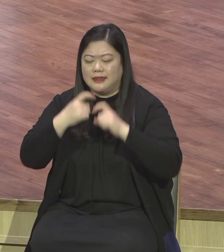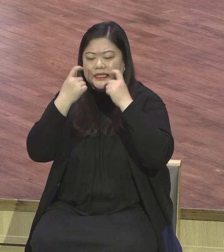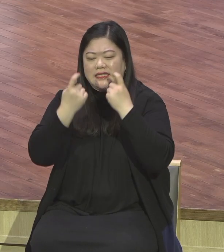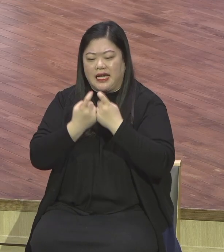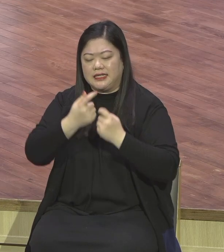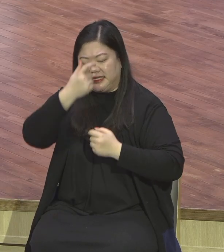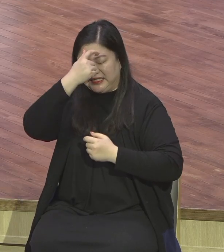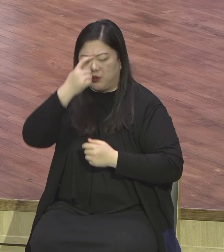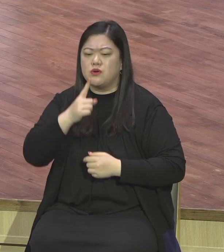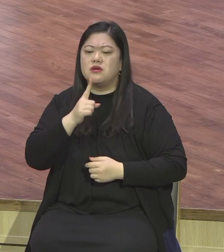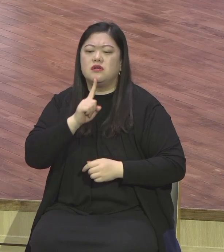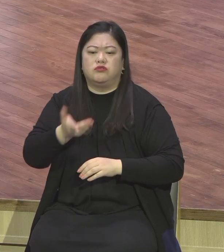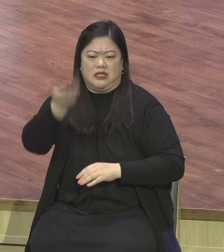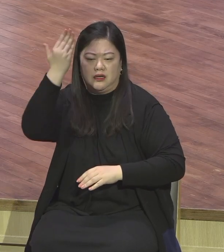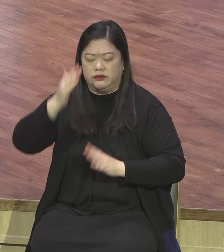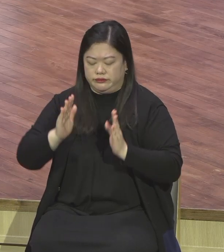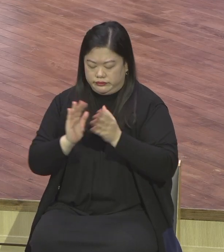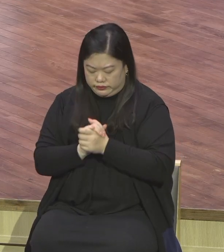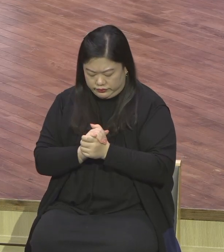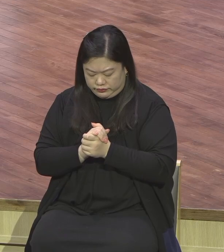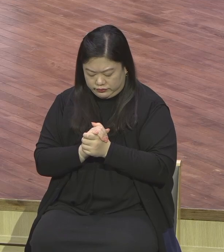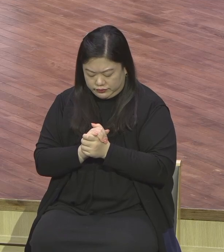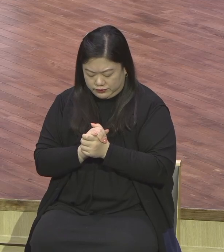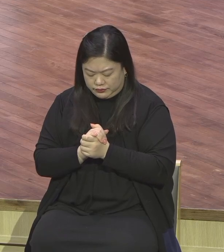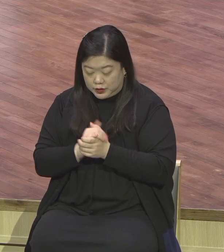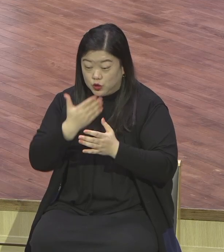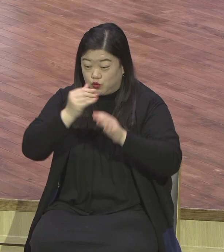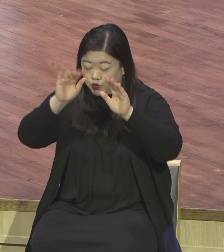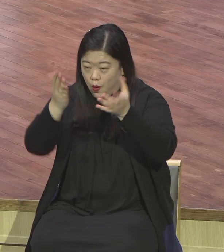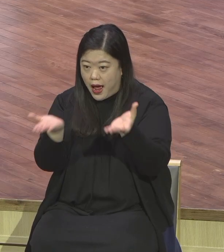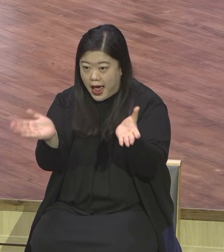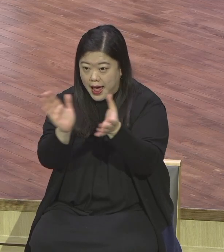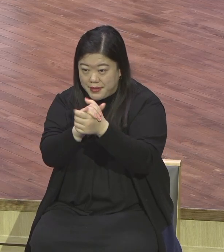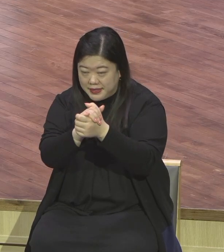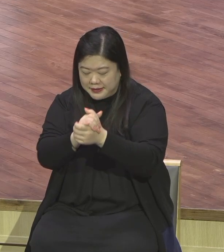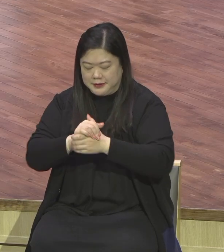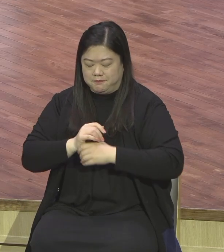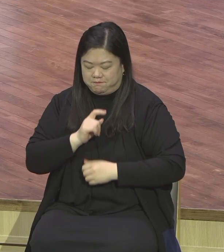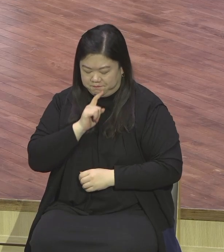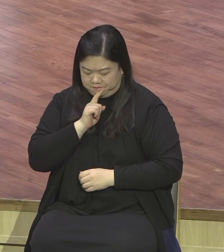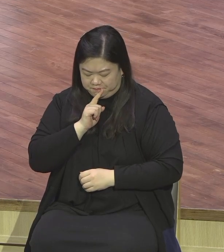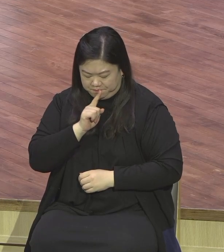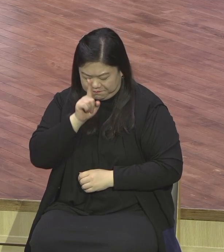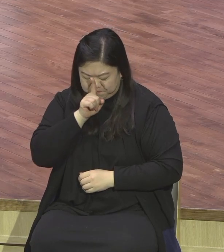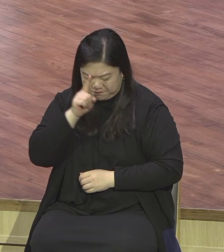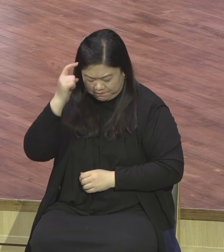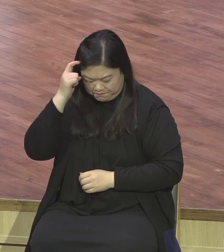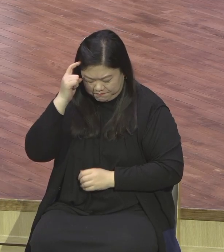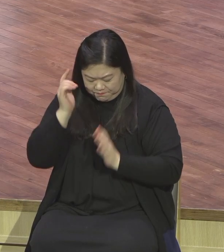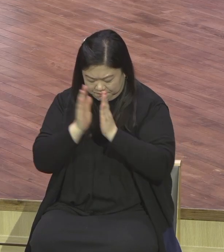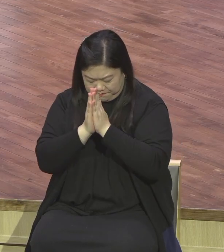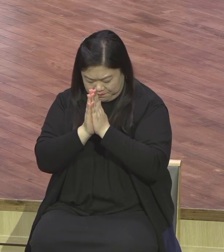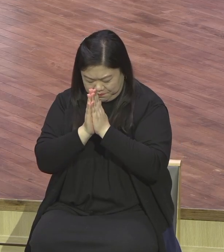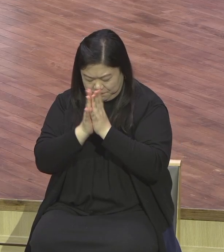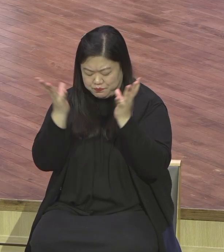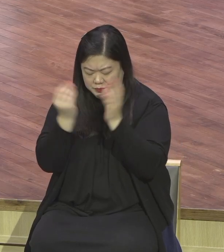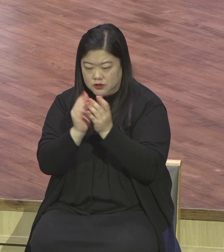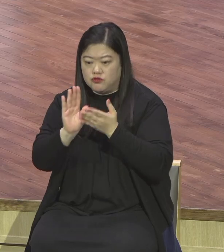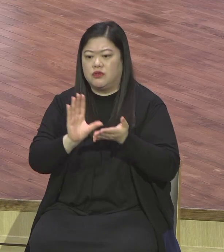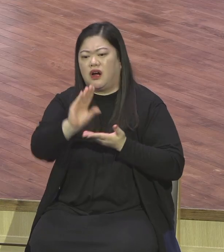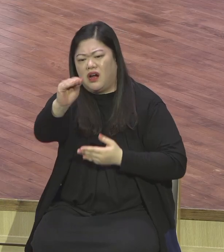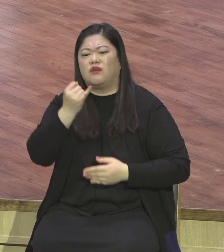예배가 왜 이래 중요하냐 사단이 제일 싫어하는 게 예배거든요 여러분 다니엘이 포로로